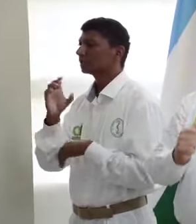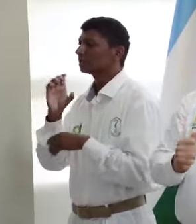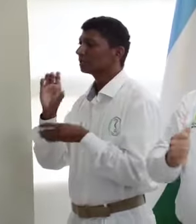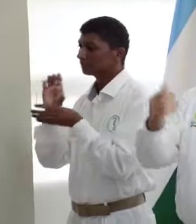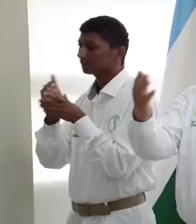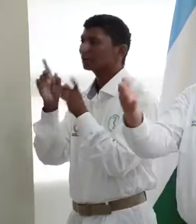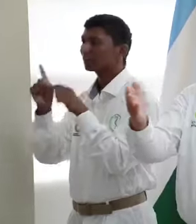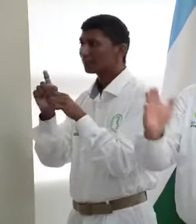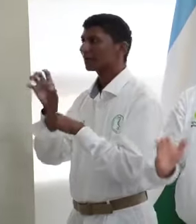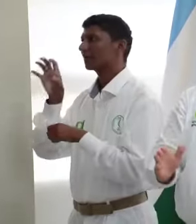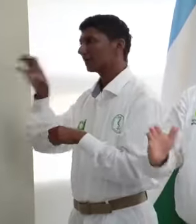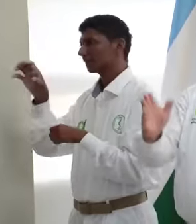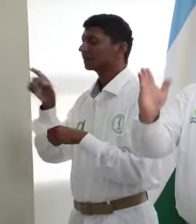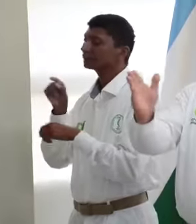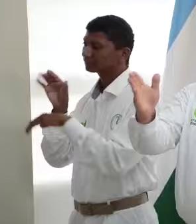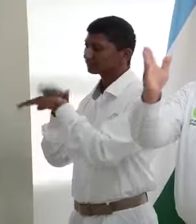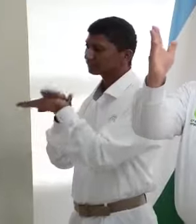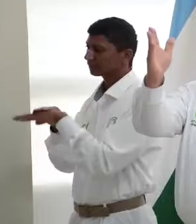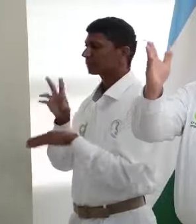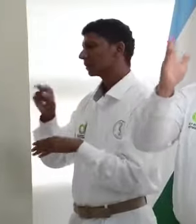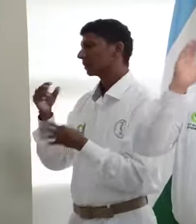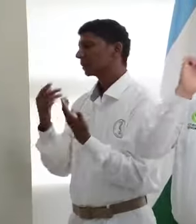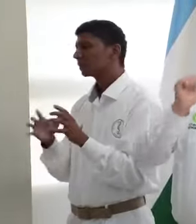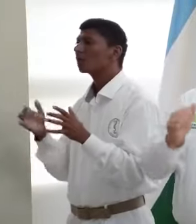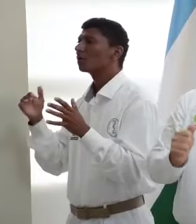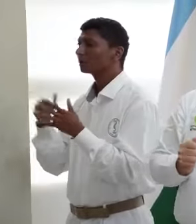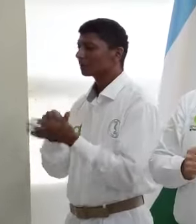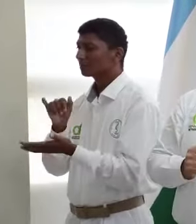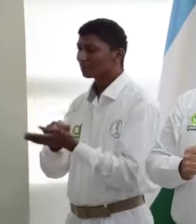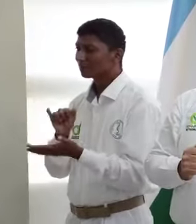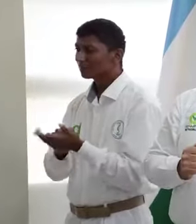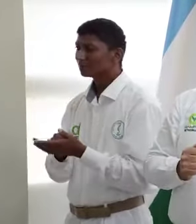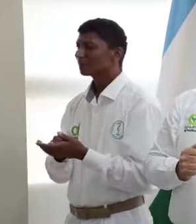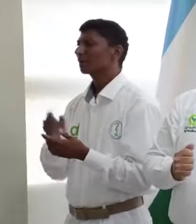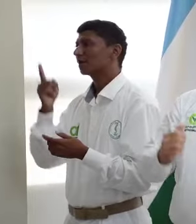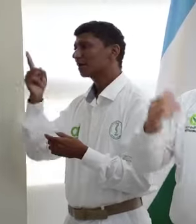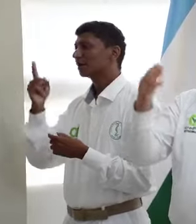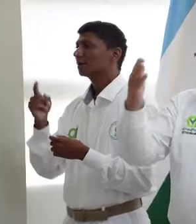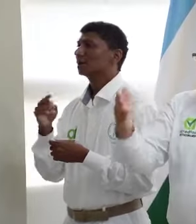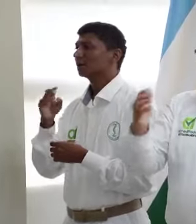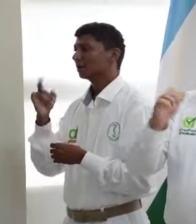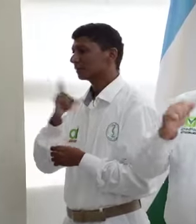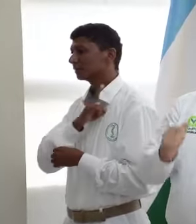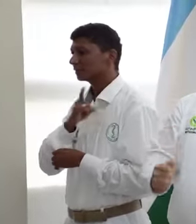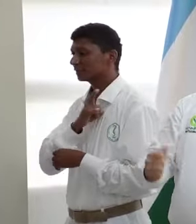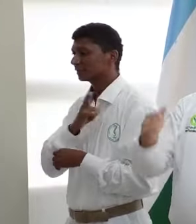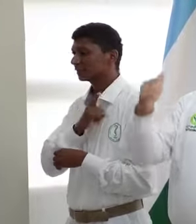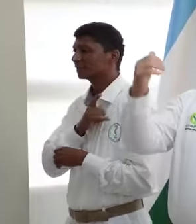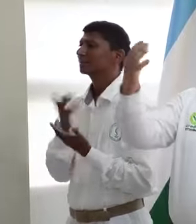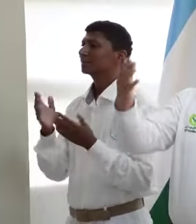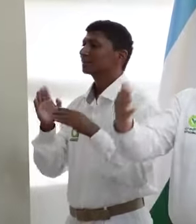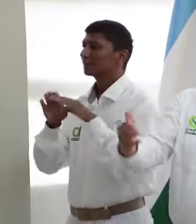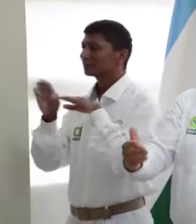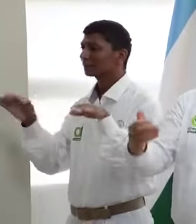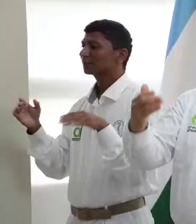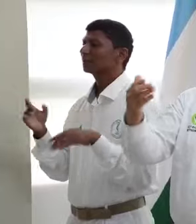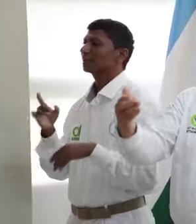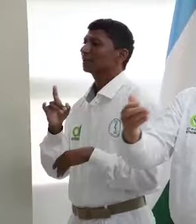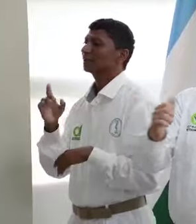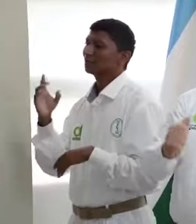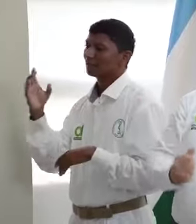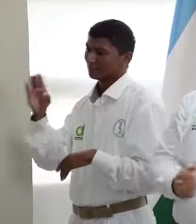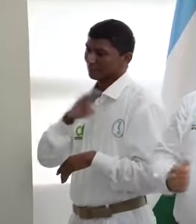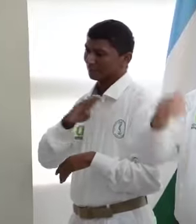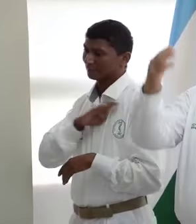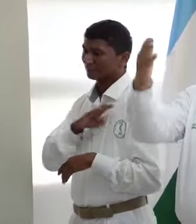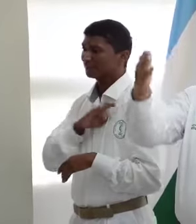país. Entonces, ese es un llamado. No queremos que se repita lo que está pasando en la Universidad, donde el alcalde de Medellín, de manera irresponsable y